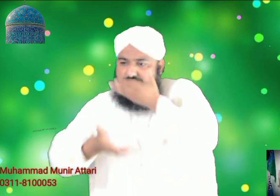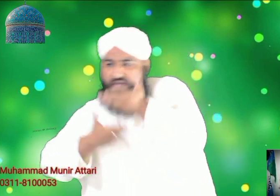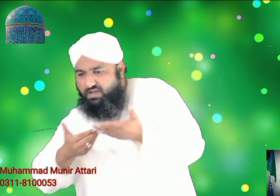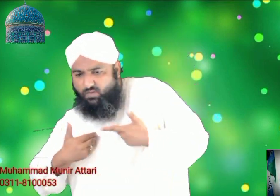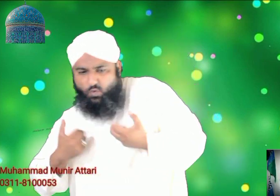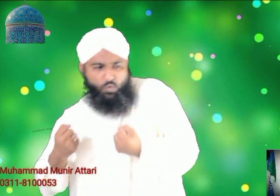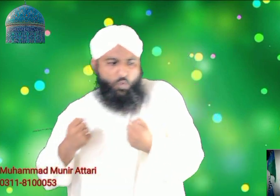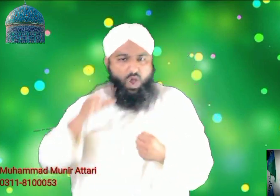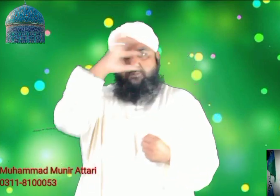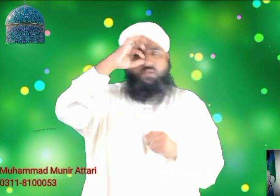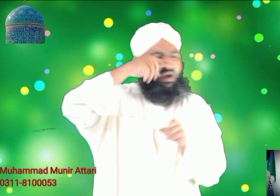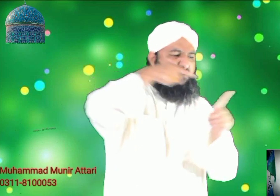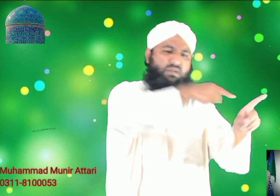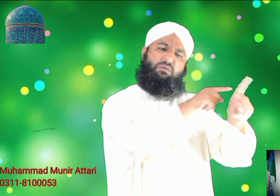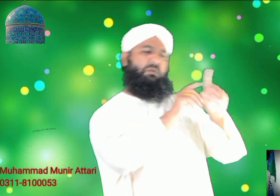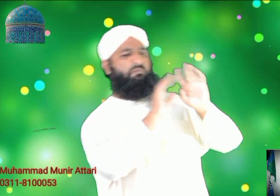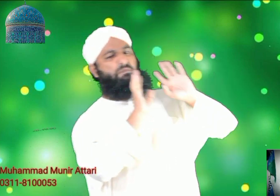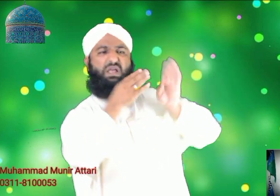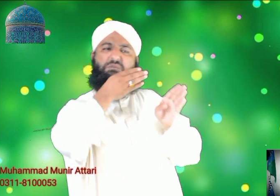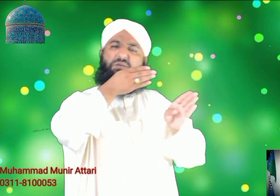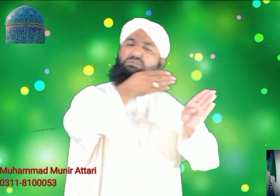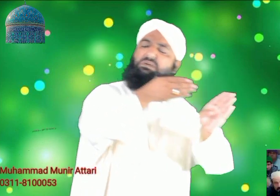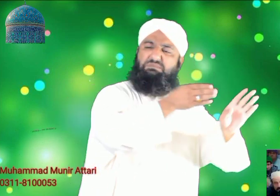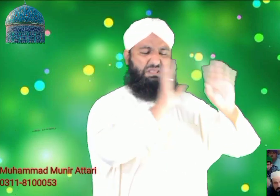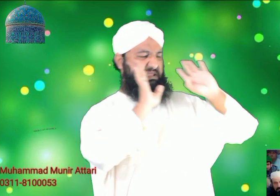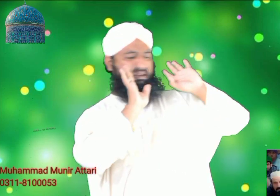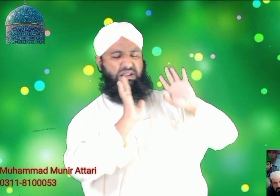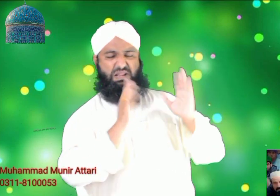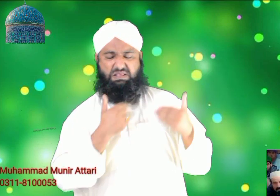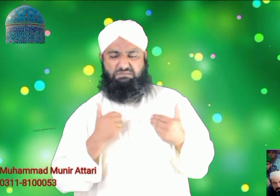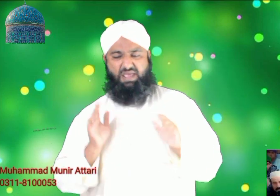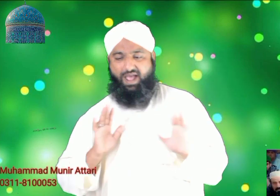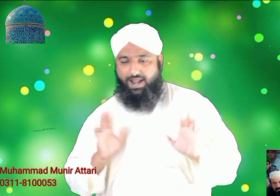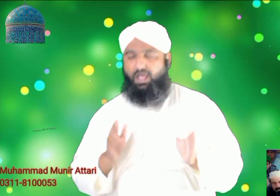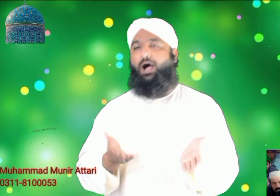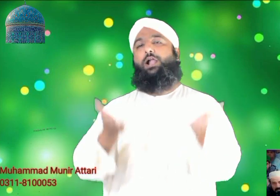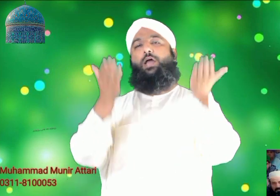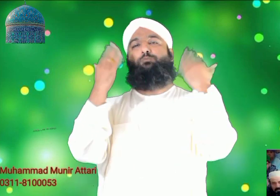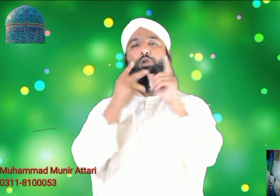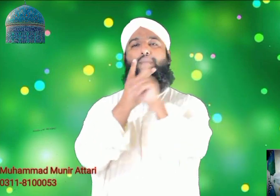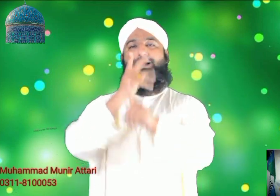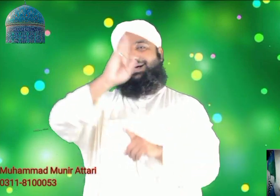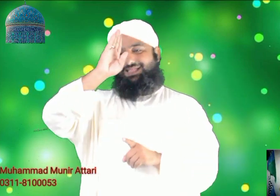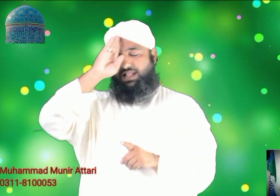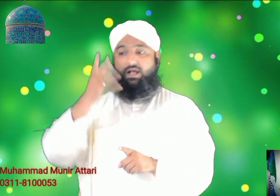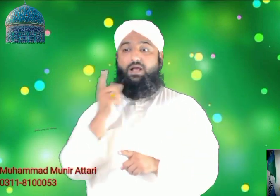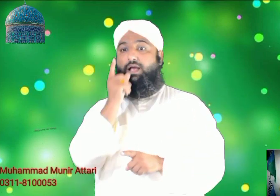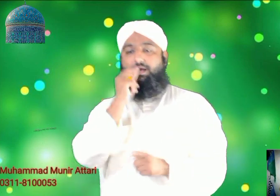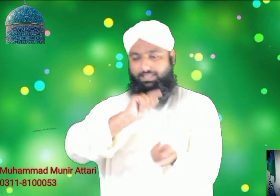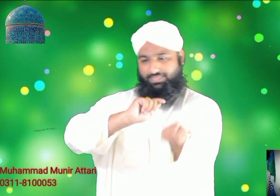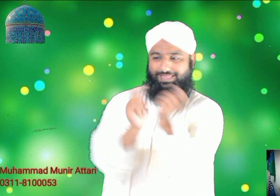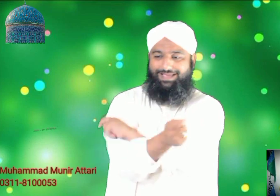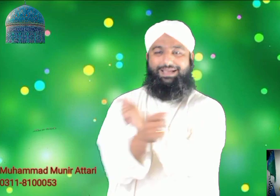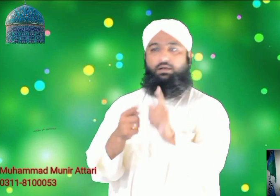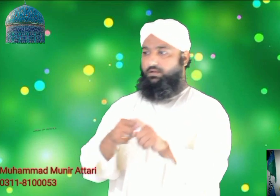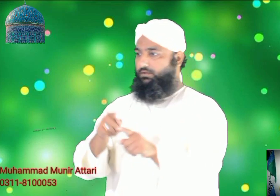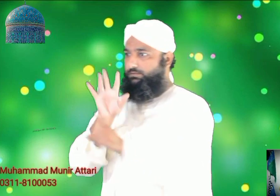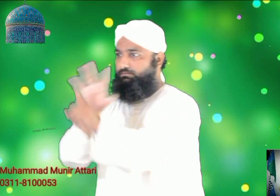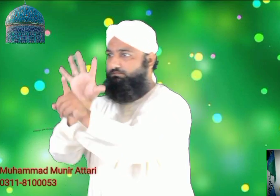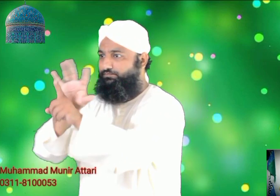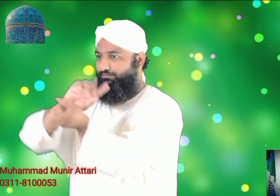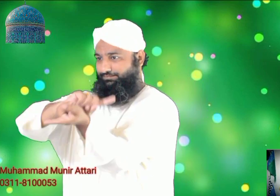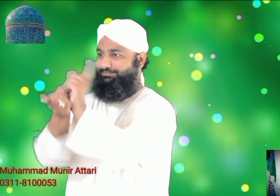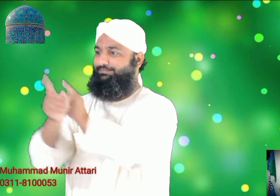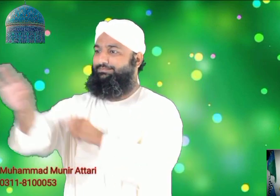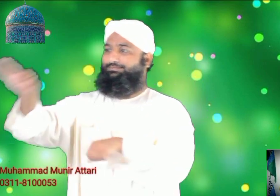ہے, یہ تو جناب بڑے بڑے واعظین کا کام ہے. سبحان اللہ, دعوت اسلامی نے اس کرکٹ کھیلنے والے نوجوان کو منبر رسول پر بٹھا دیا نا. تو